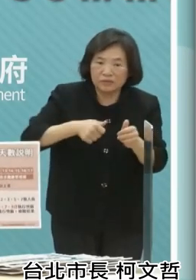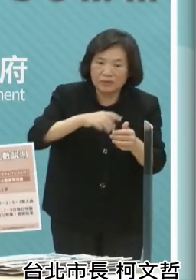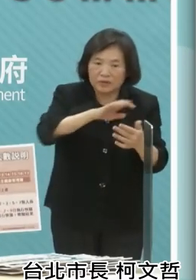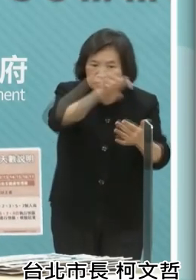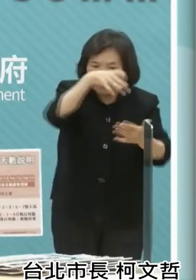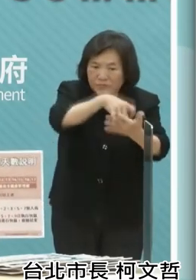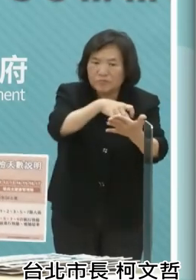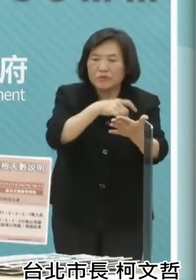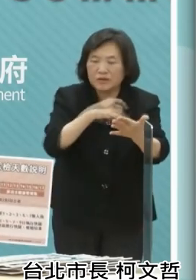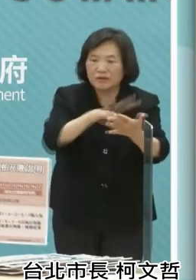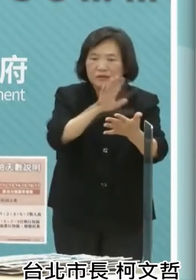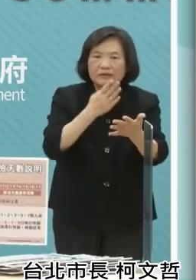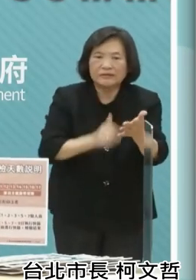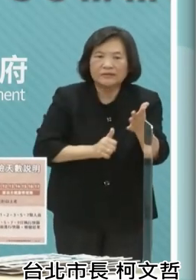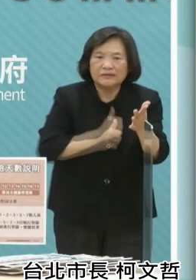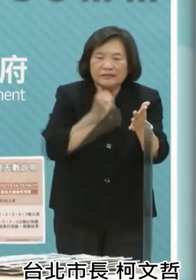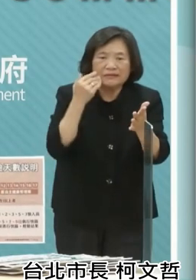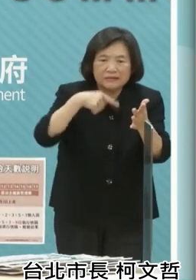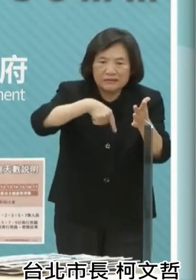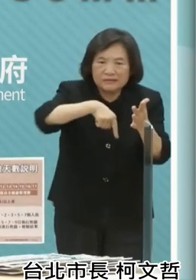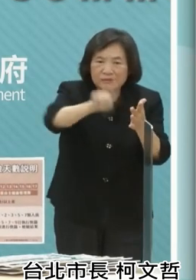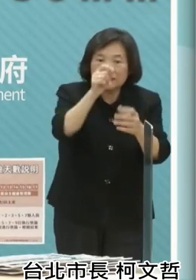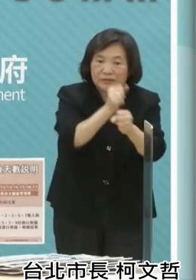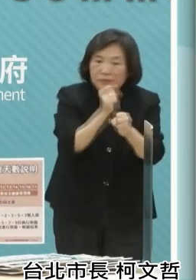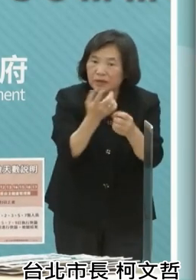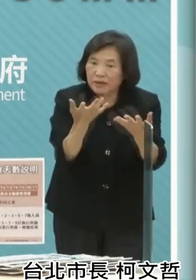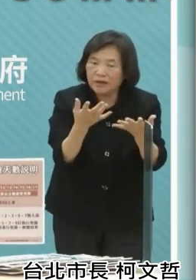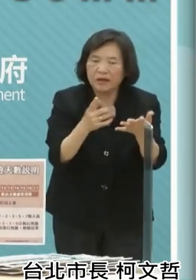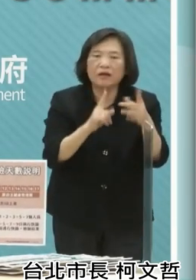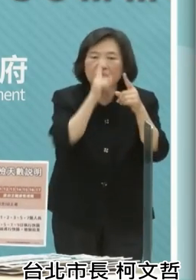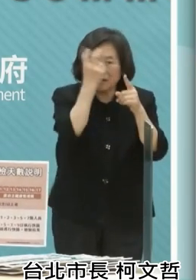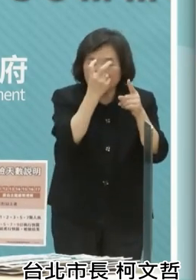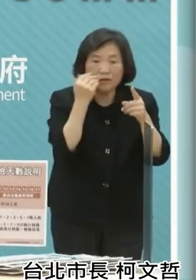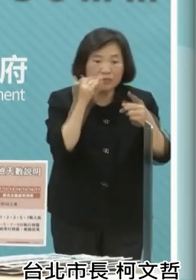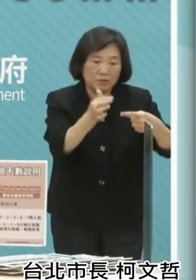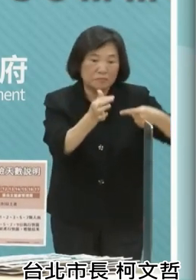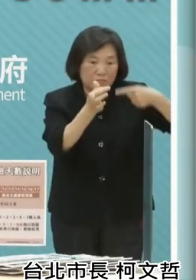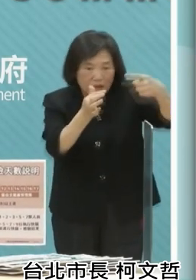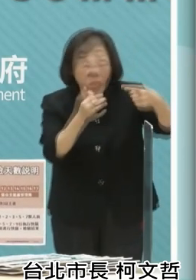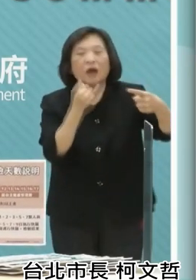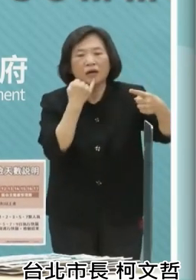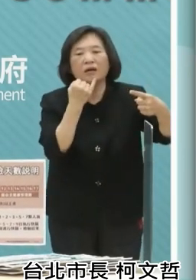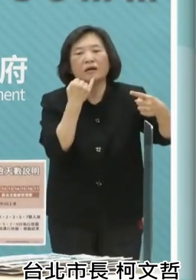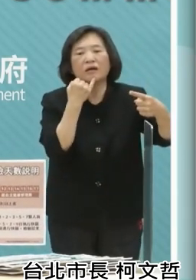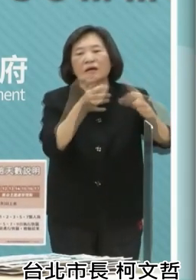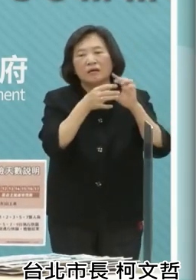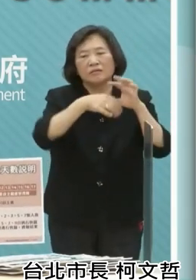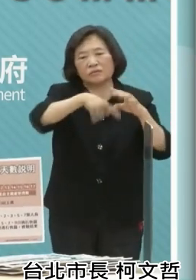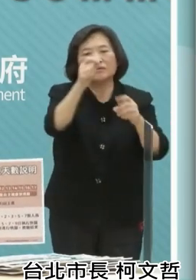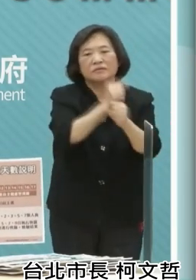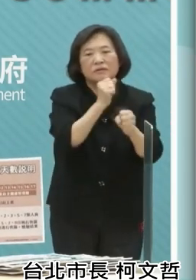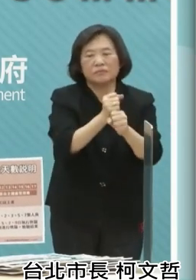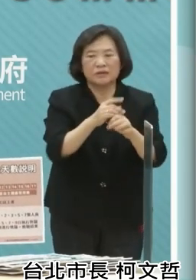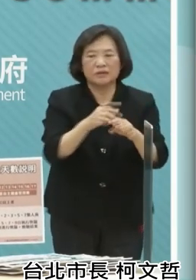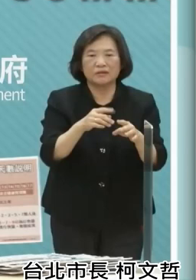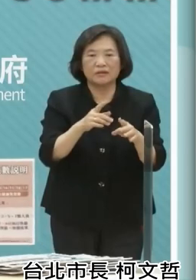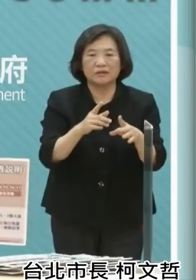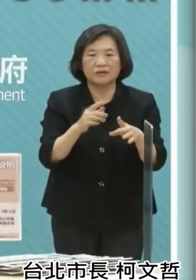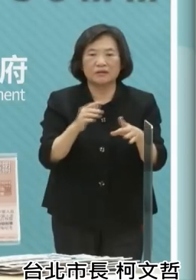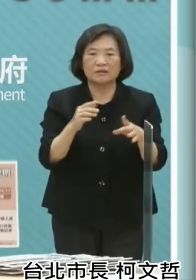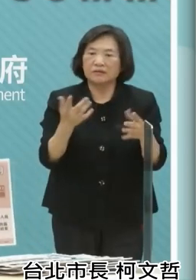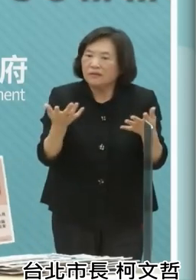个快筛代替隔离，就一两个真的确诊才退出战场，其他继续作战。这个命令是这